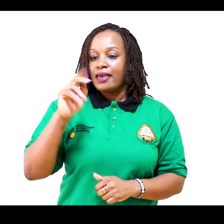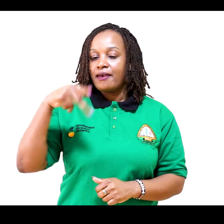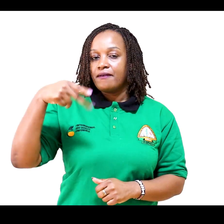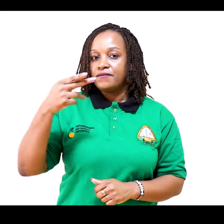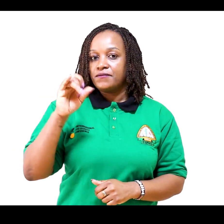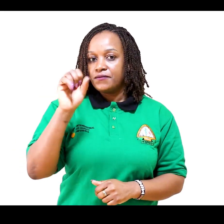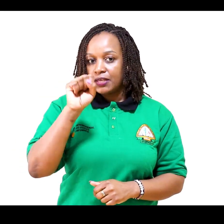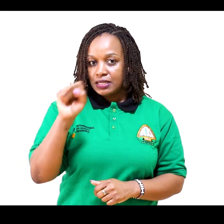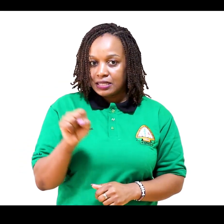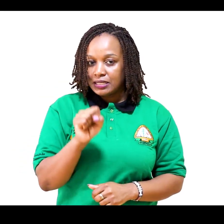admin@kefis.org na